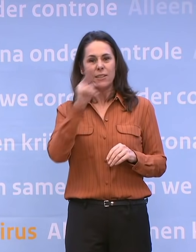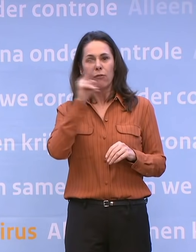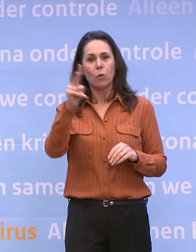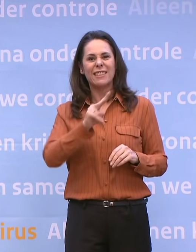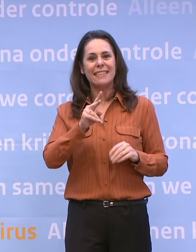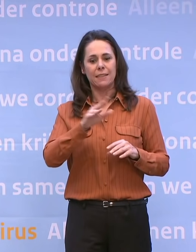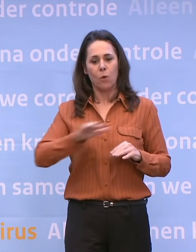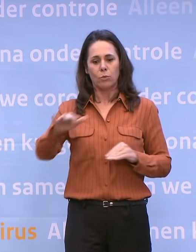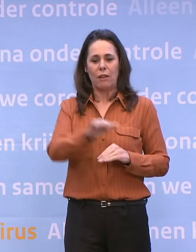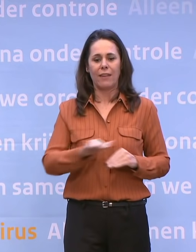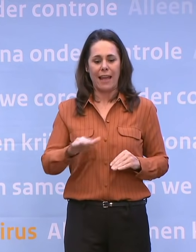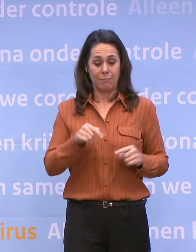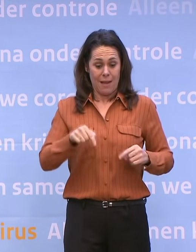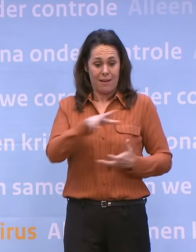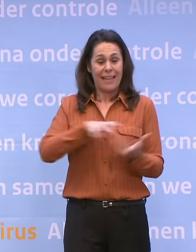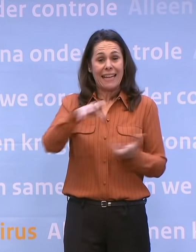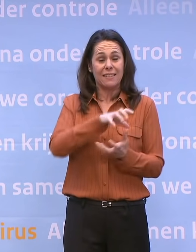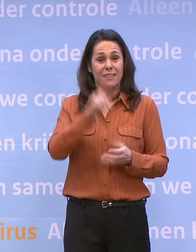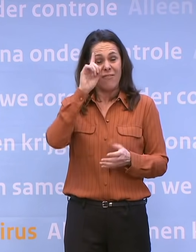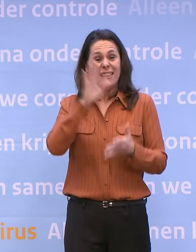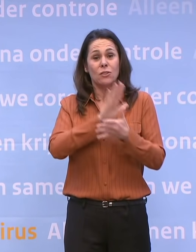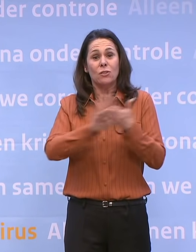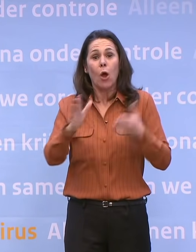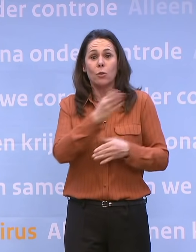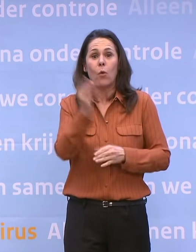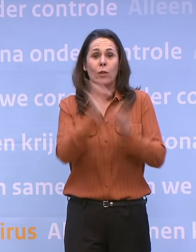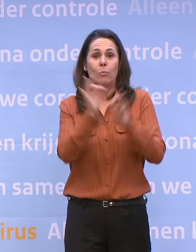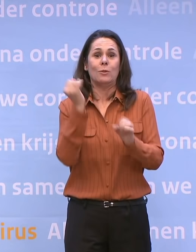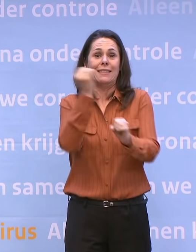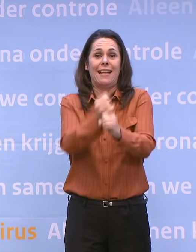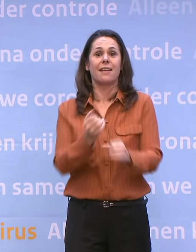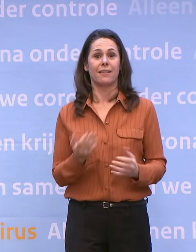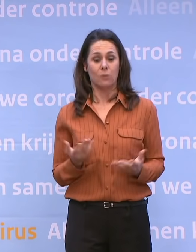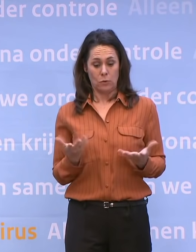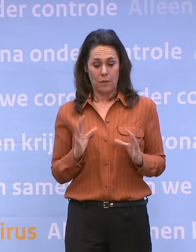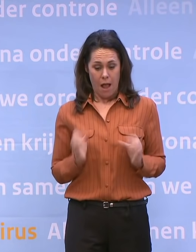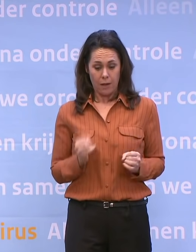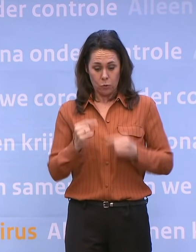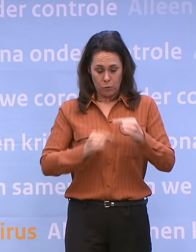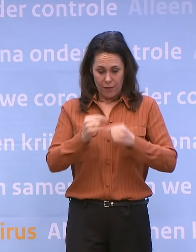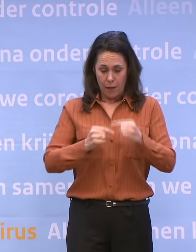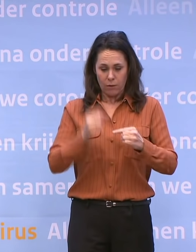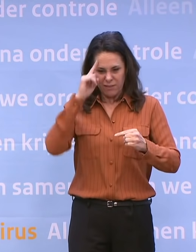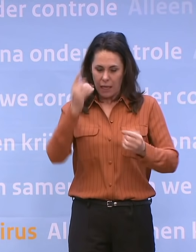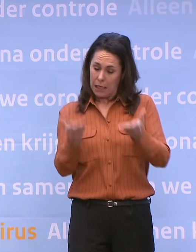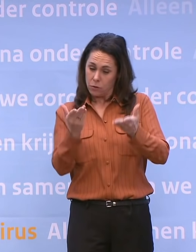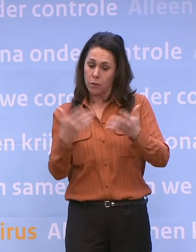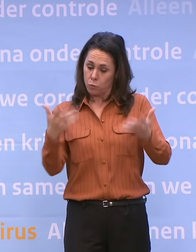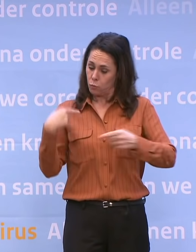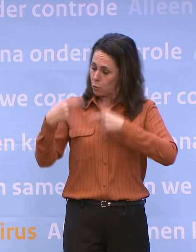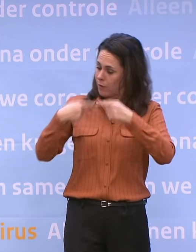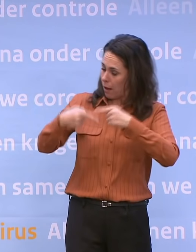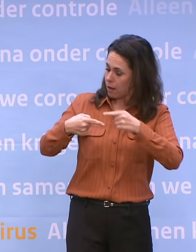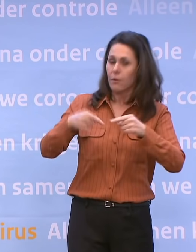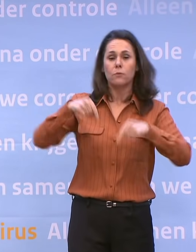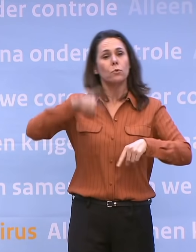gaan verzinnen. Maar in een crisis weet je nooit 100% zeker of alles zich ontwikkelt zoals we dat nu bestens kunnen inschatten. Op basis van alles wat we